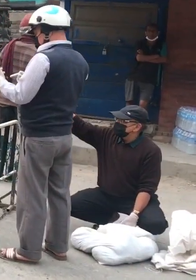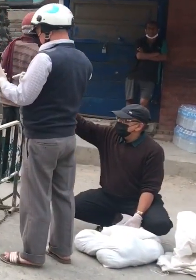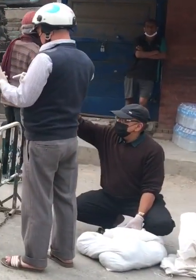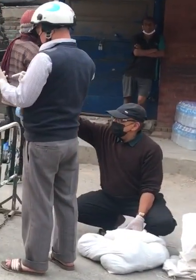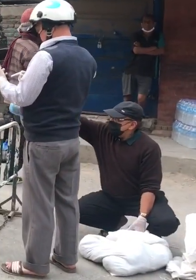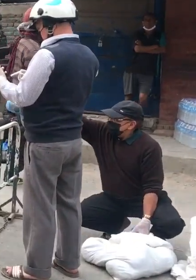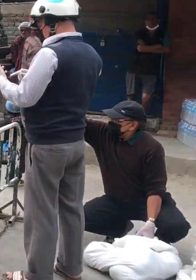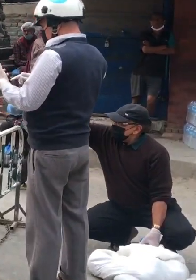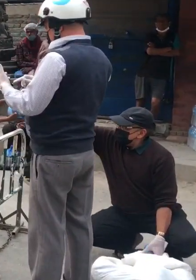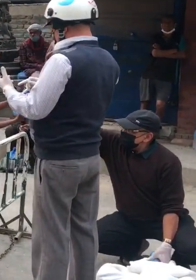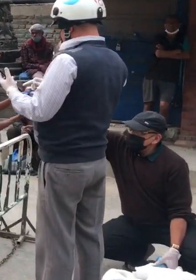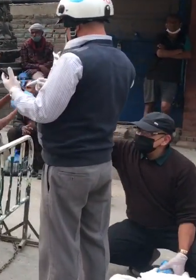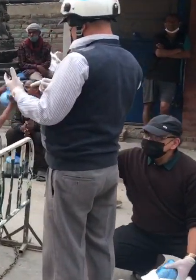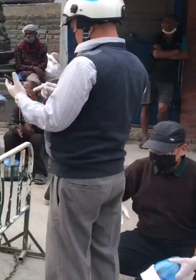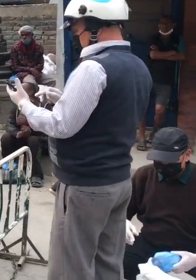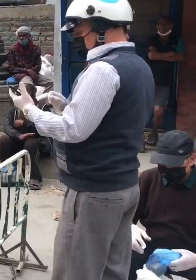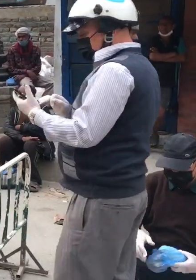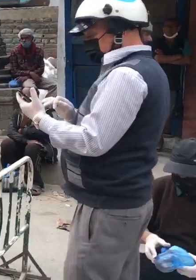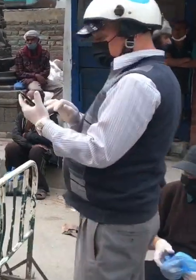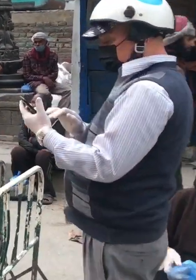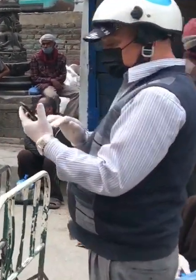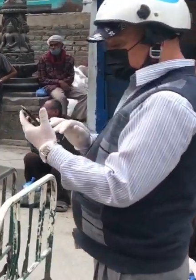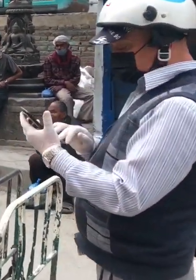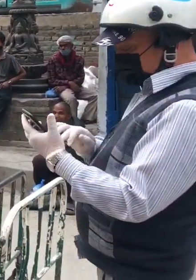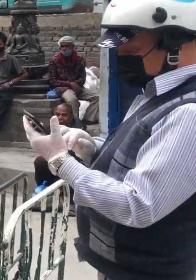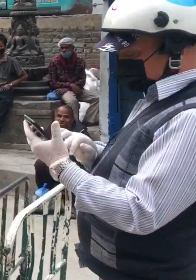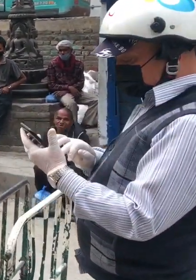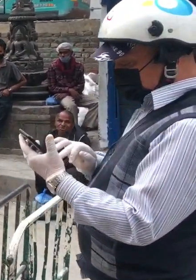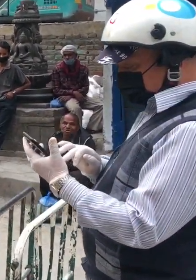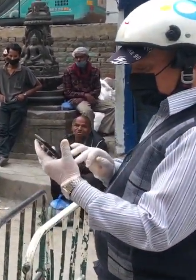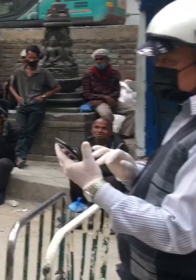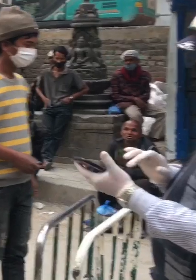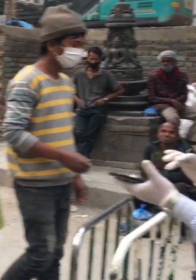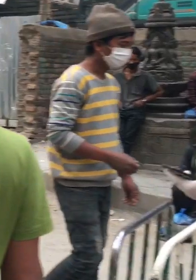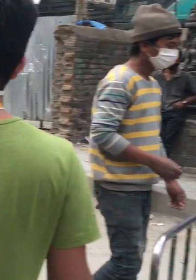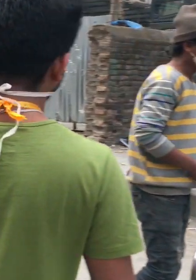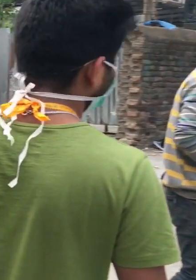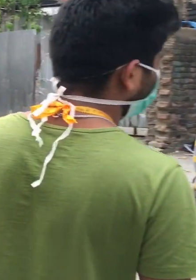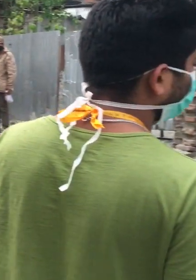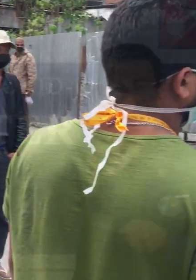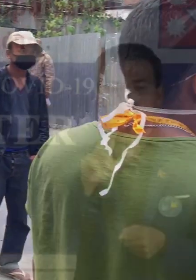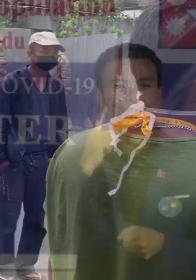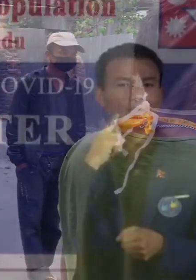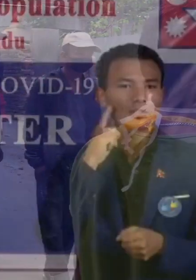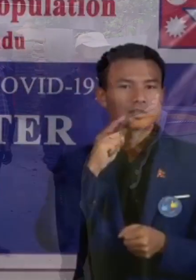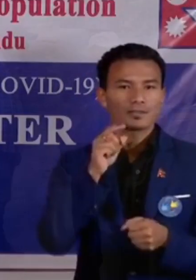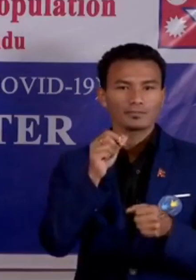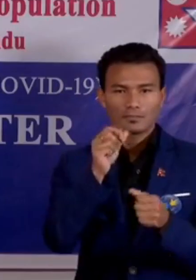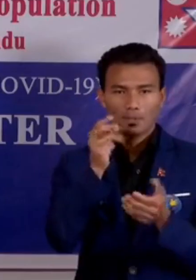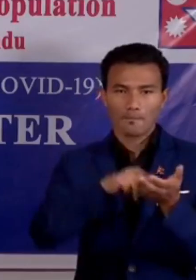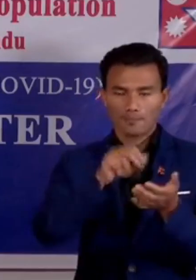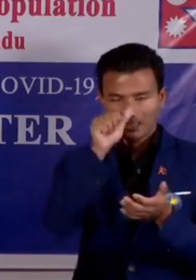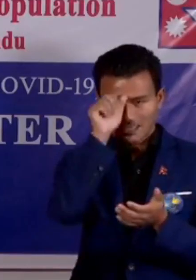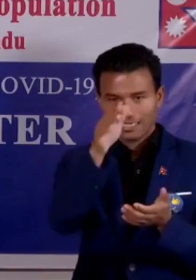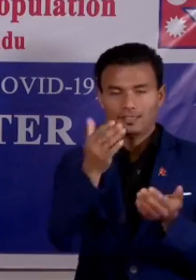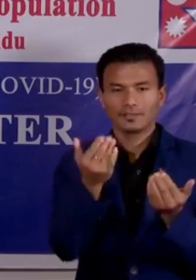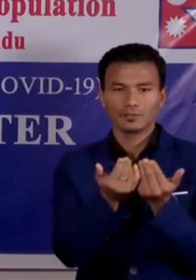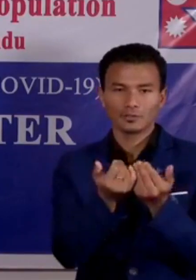भने नतिजा नेगेटिभ देखिएको थियो। देशभरको कोरोना अपडेट कस्तो छ अवस्था, अब हेर्नुहोस् यो भिडियो।